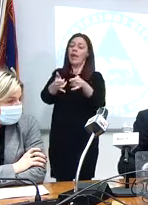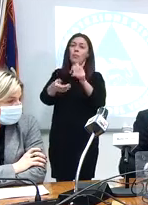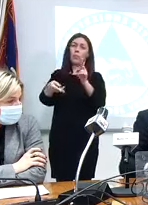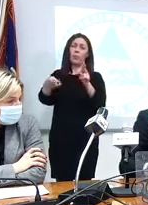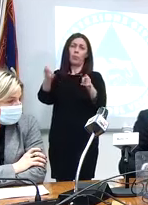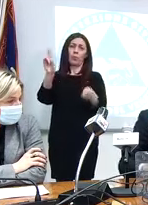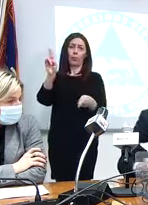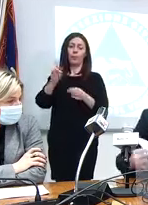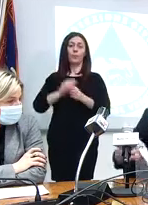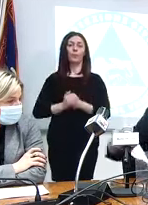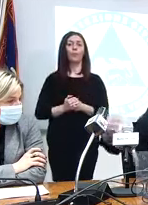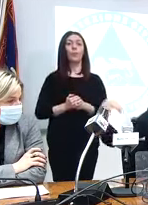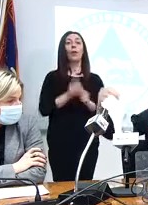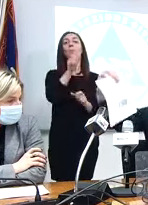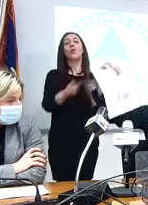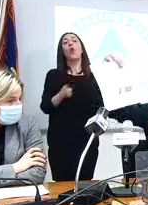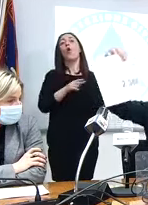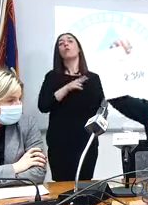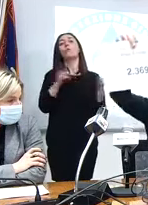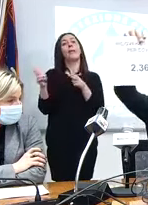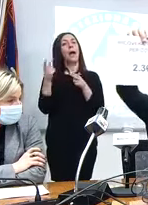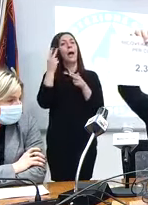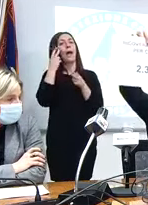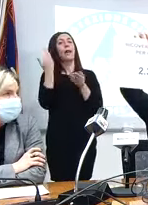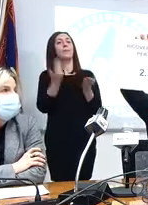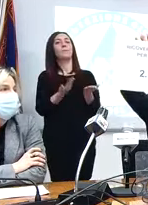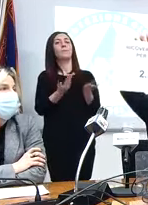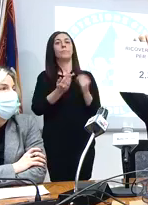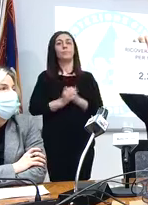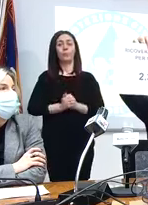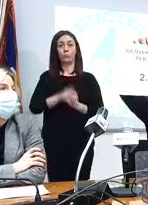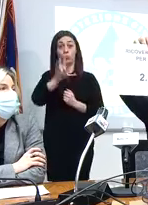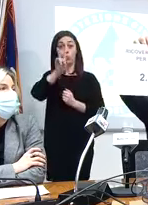i ricoverati, eccolo qua il dato,